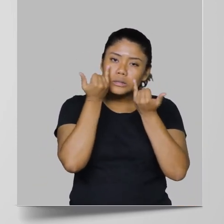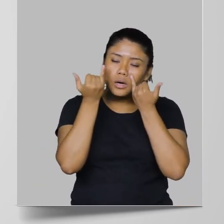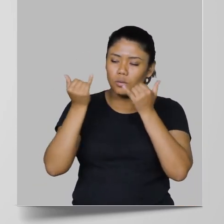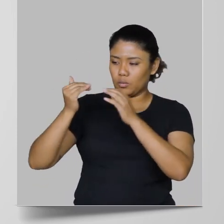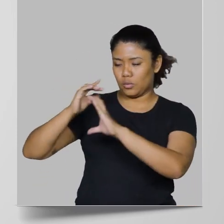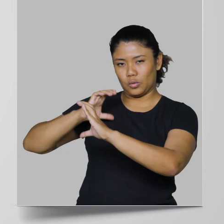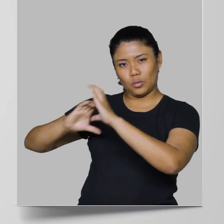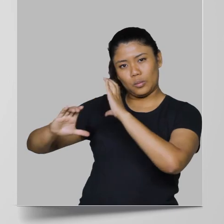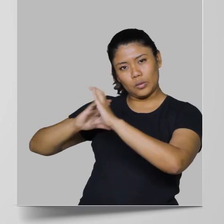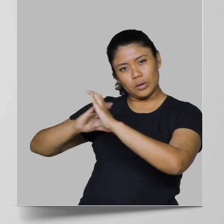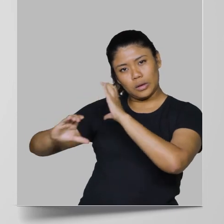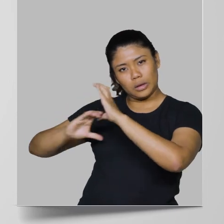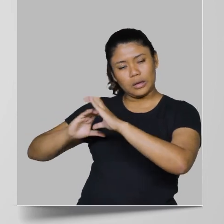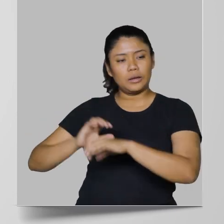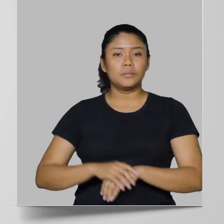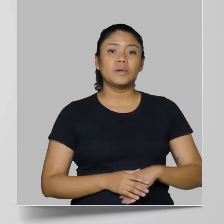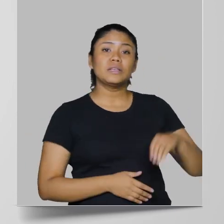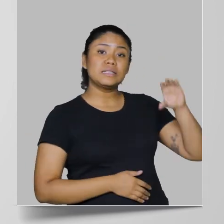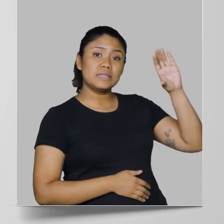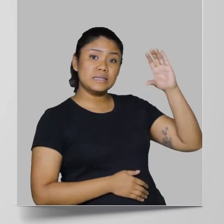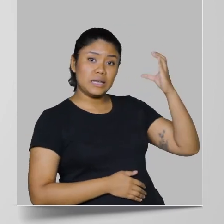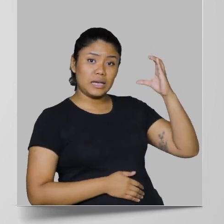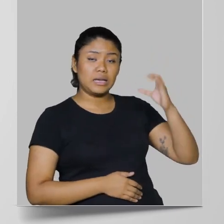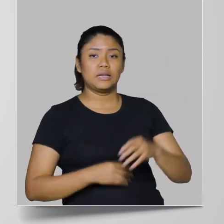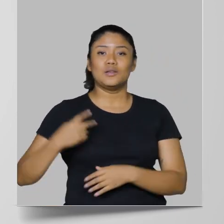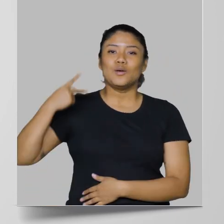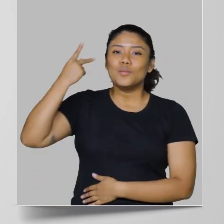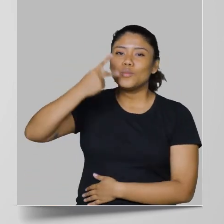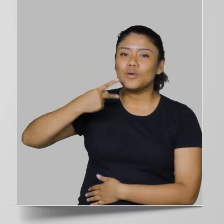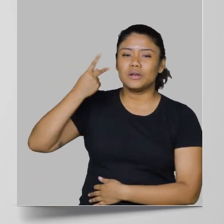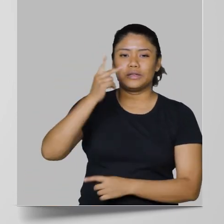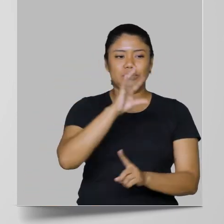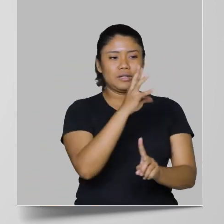facilitadores. Façam vocês a sua parte para que essa